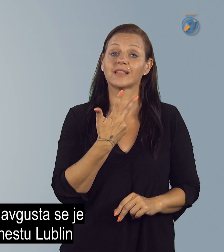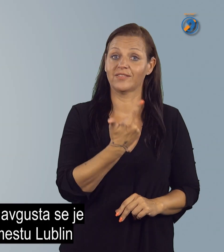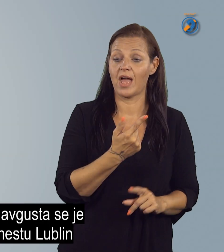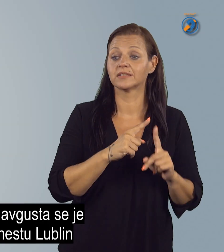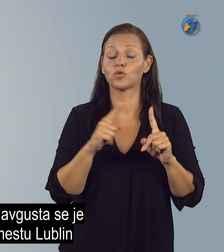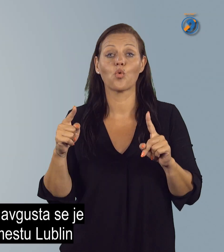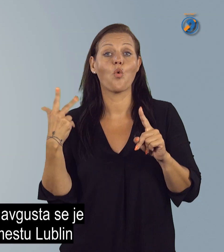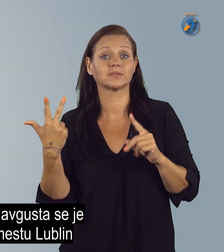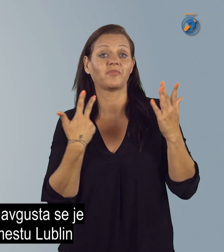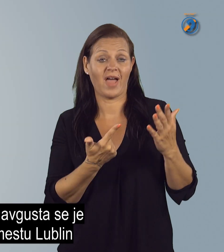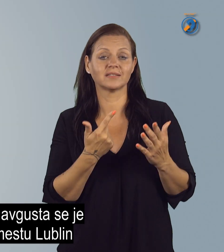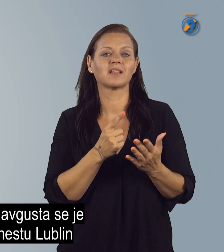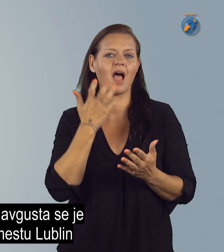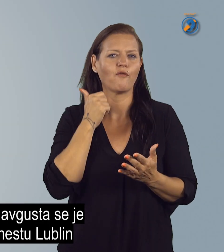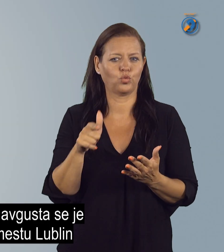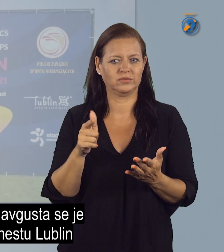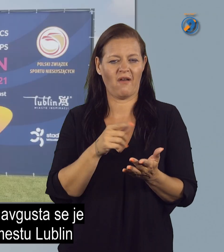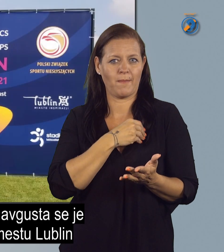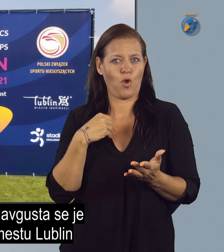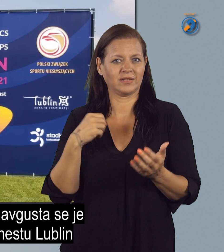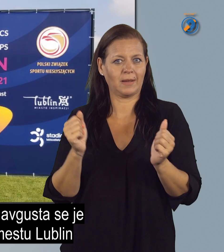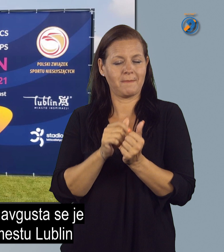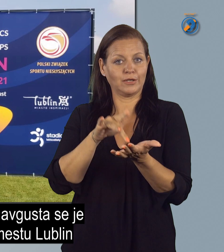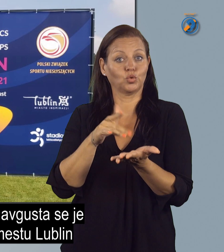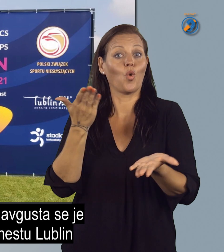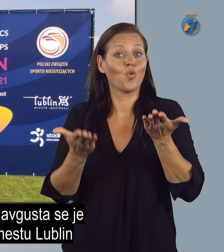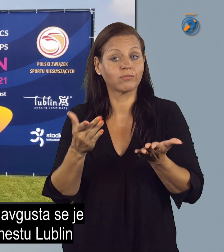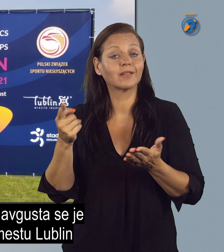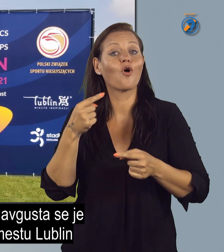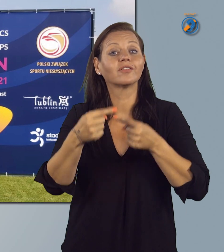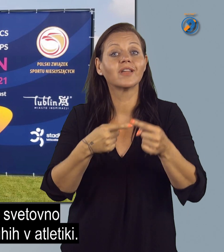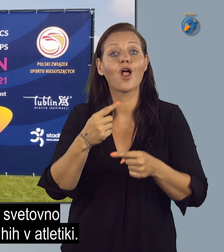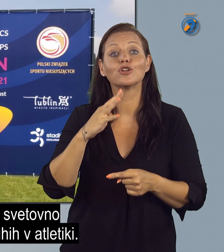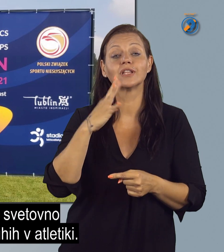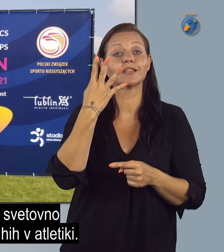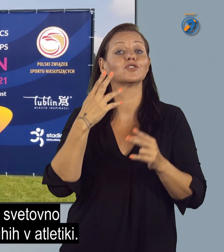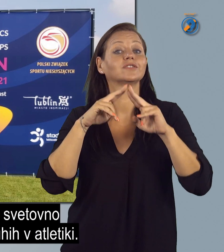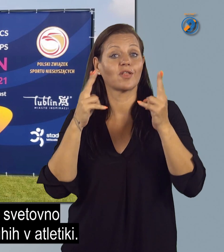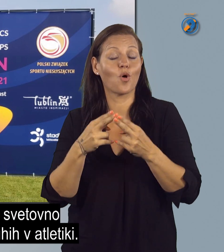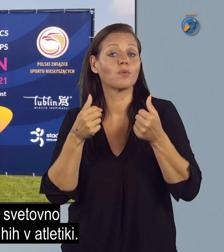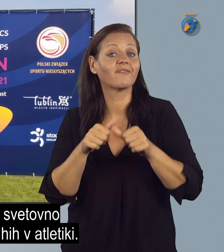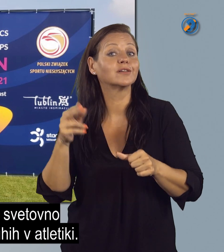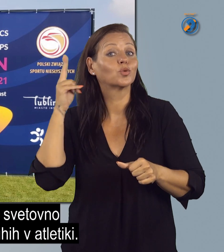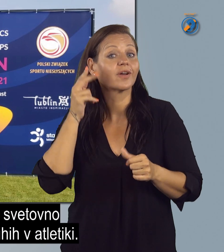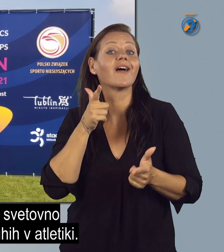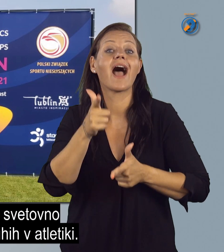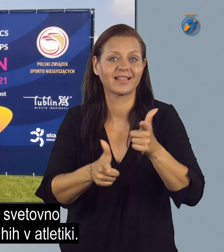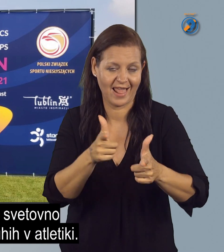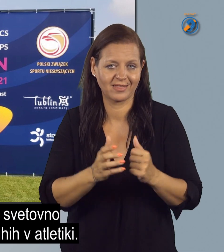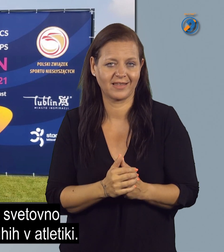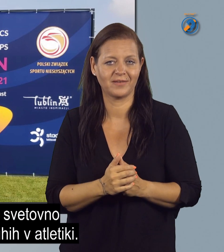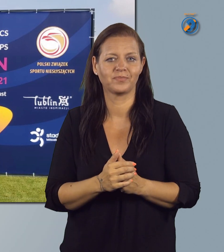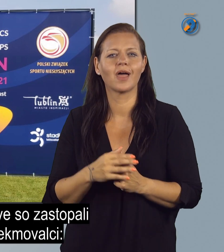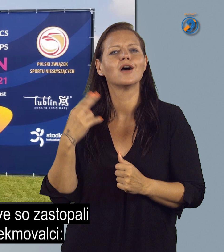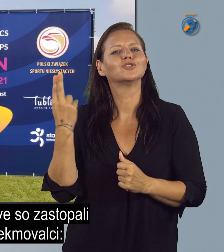Od 23. do 28. avgusta se je v poljskem mestu Lublin odvijalo 4. svetovno prvenstvo gluhih